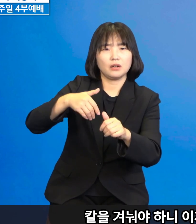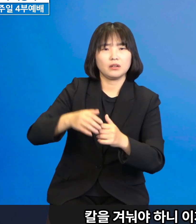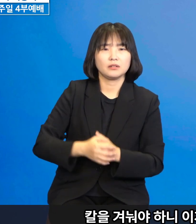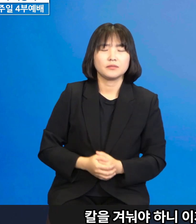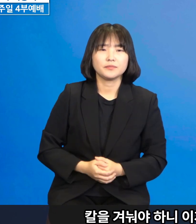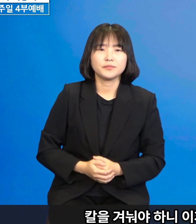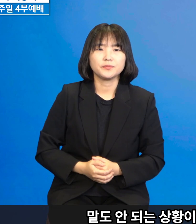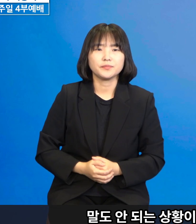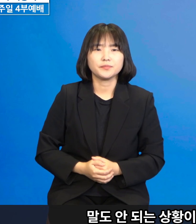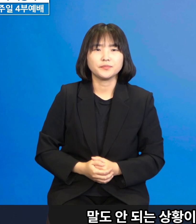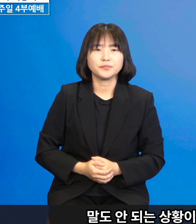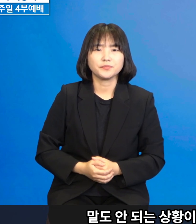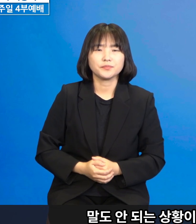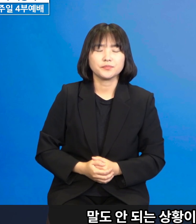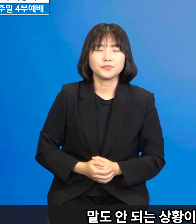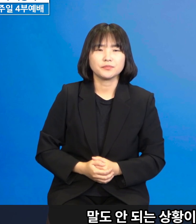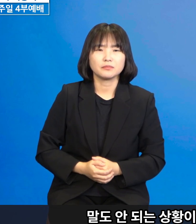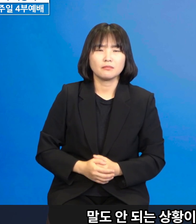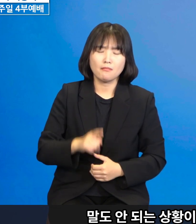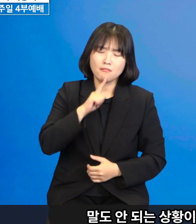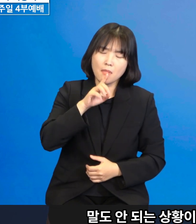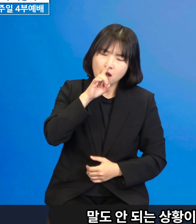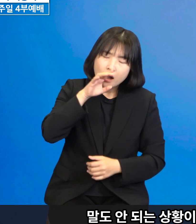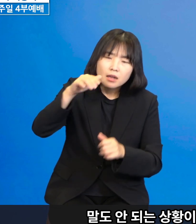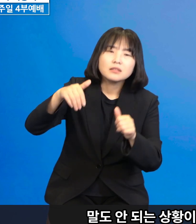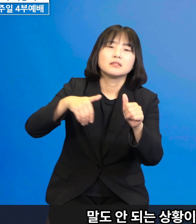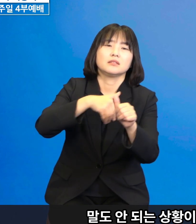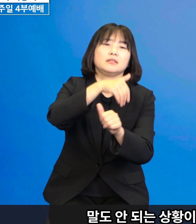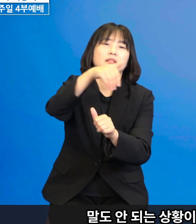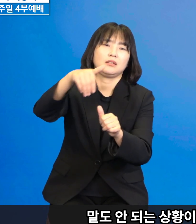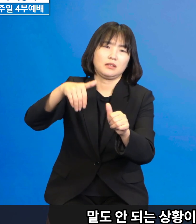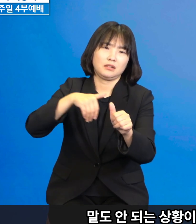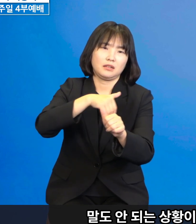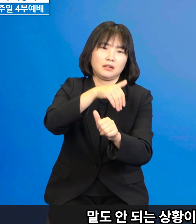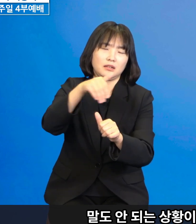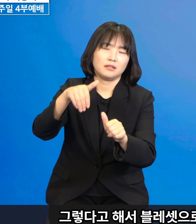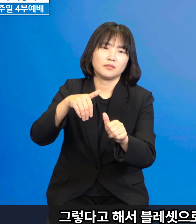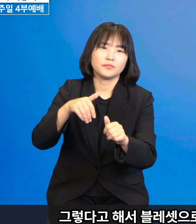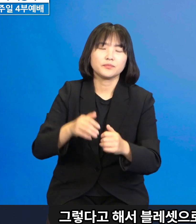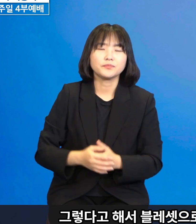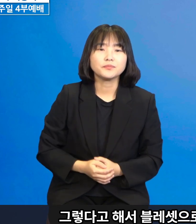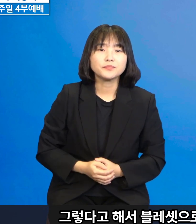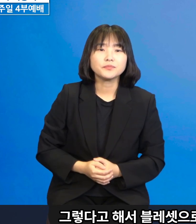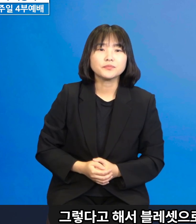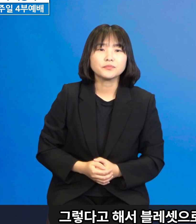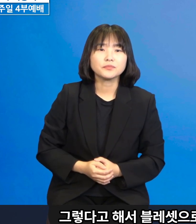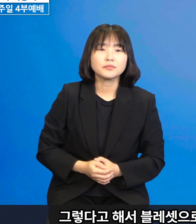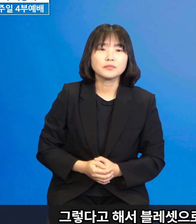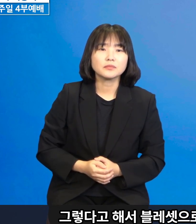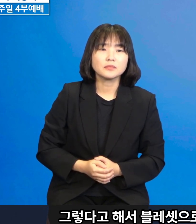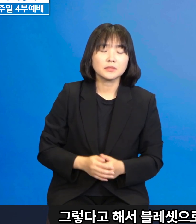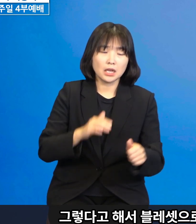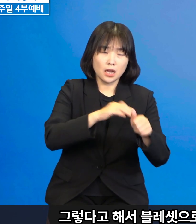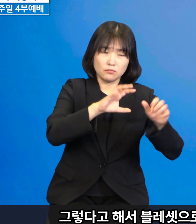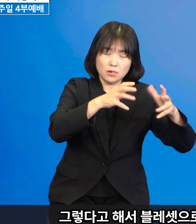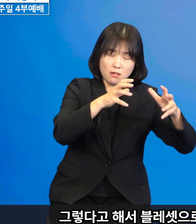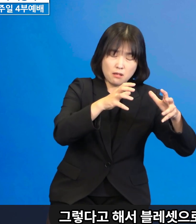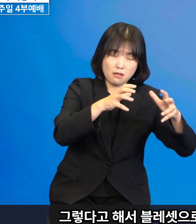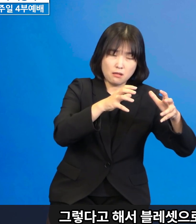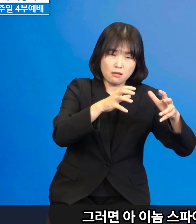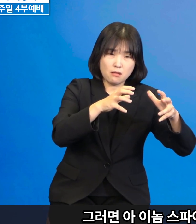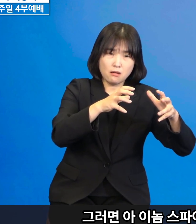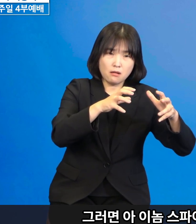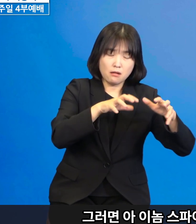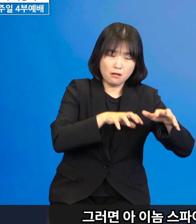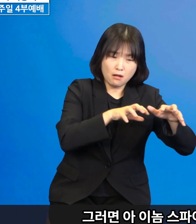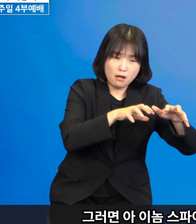되는 상황입니까? 말도 안 되는 상황이 곧 벌어지게 되는 거예요. 그렇다고 해서 블레셋으로부터 빠져나올 수도